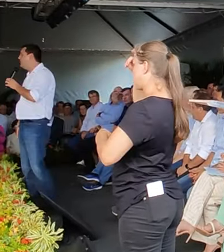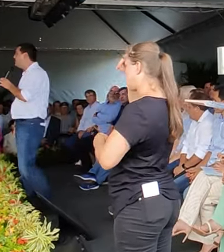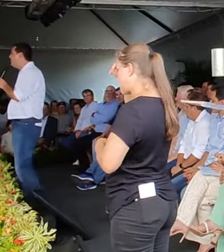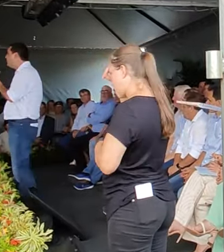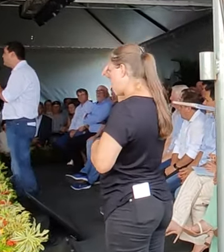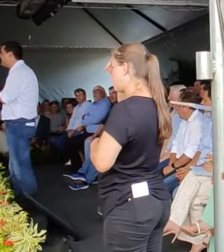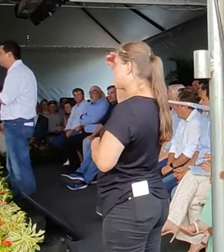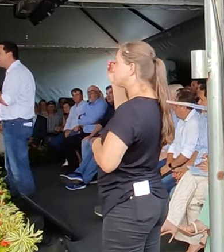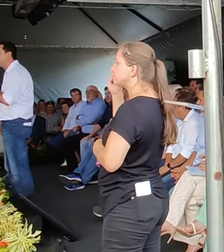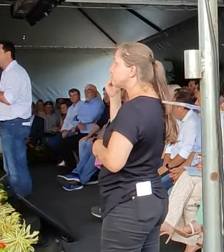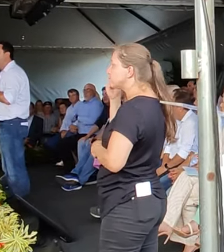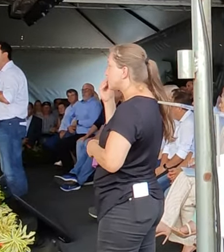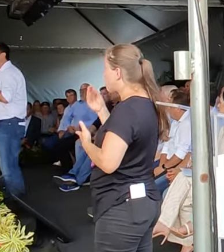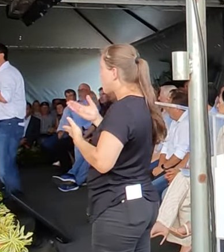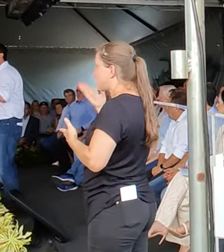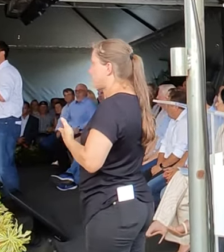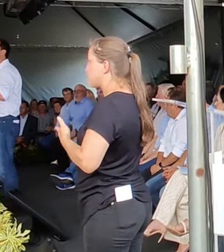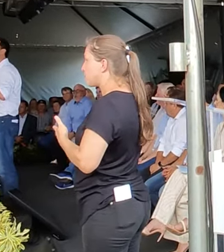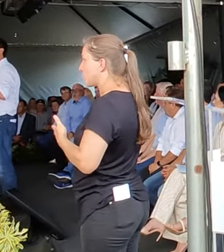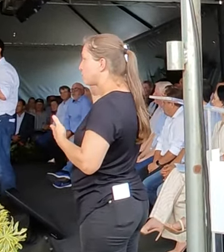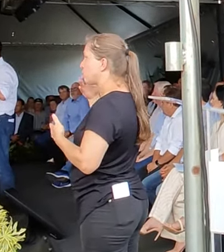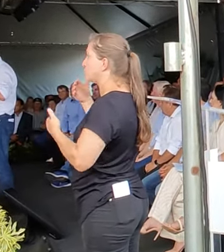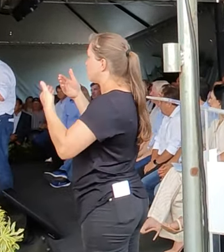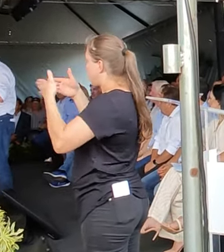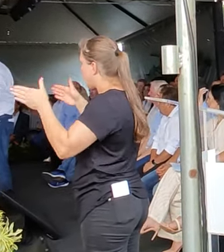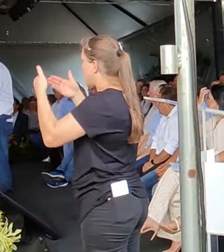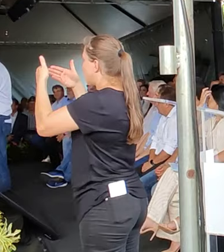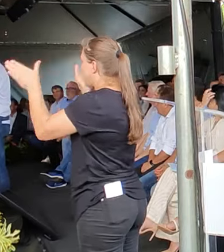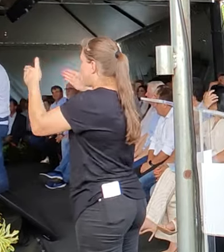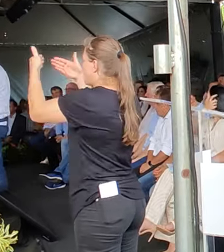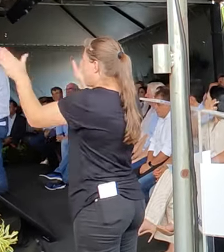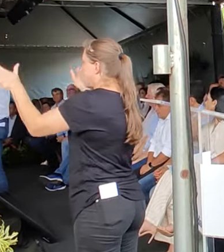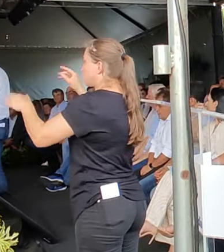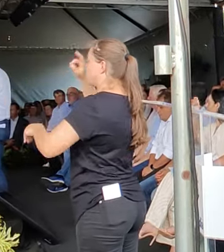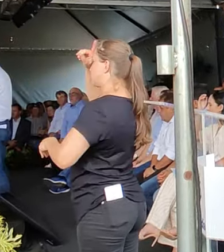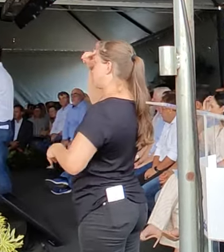hospital do Leonino poucos dias atrás. Nós estamos fazendo uma grande revolução na saúde.